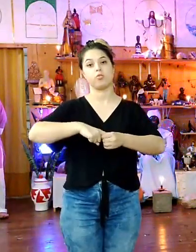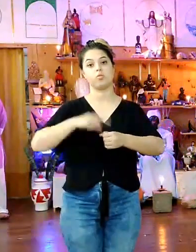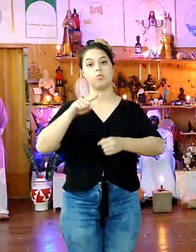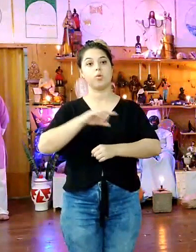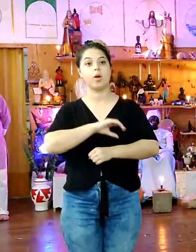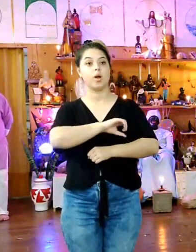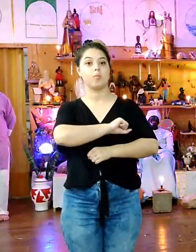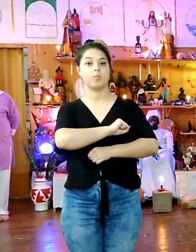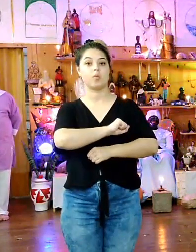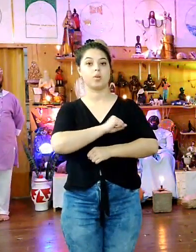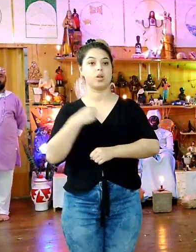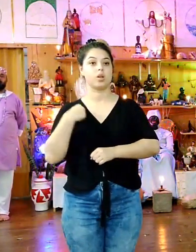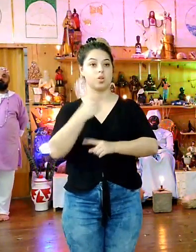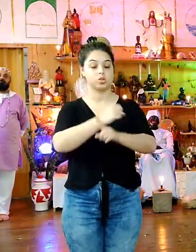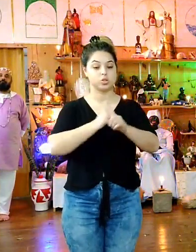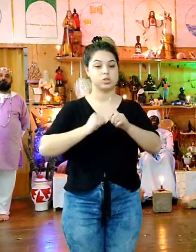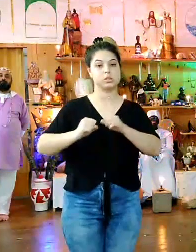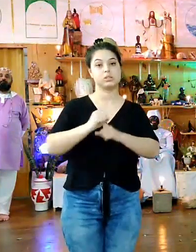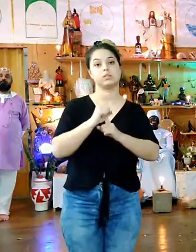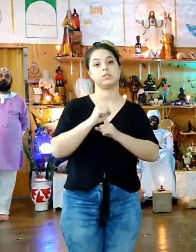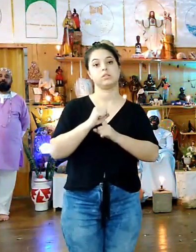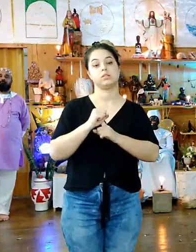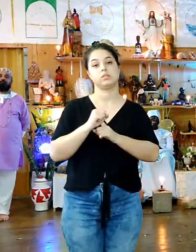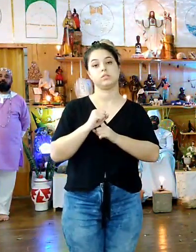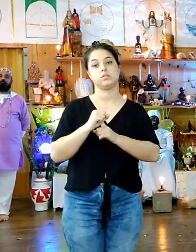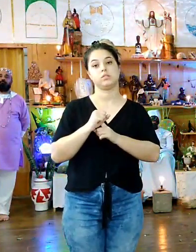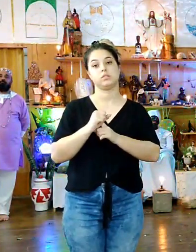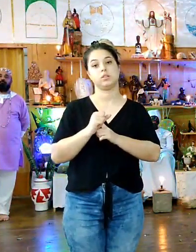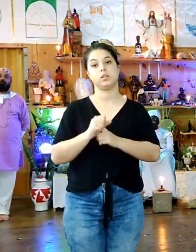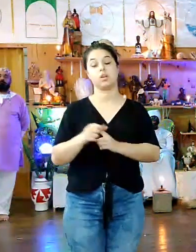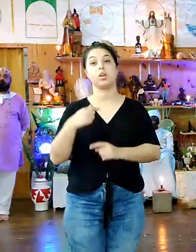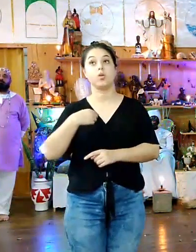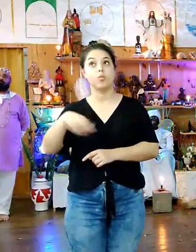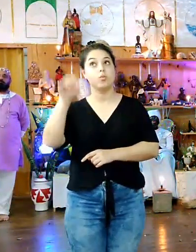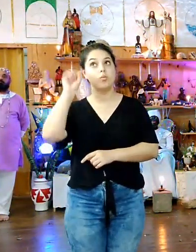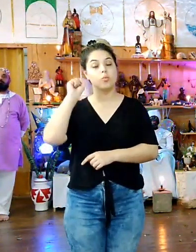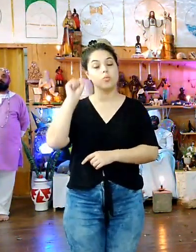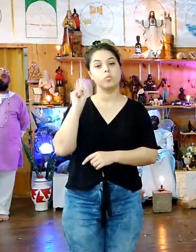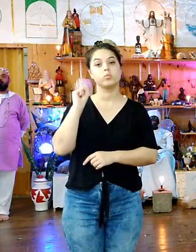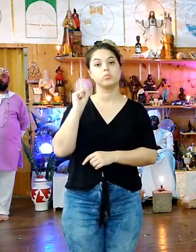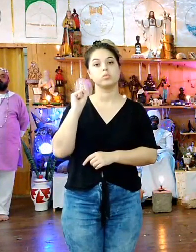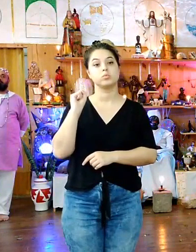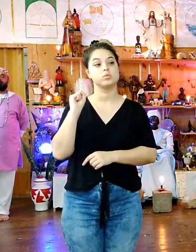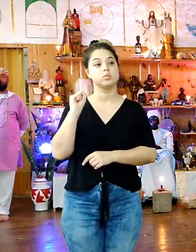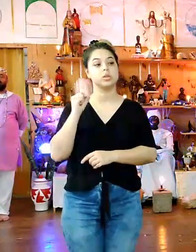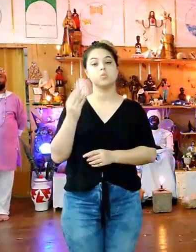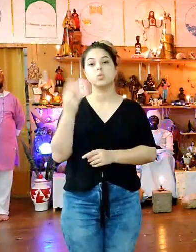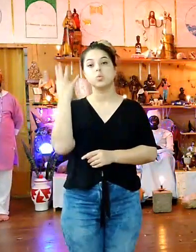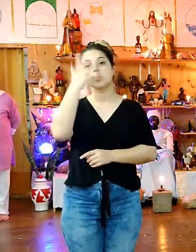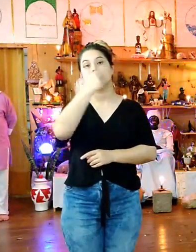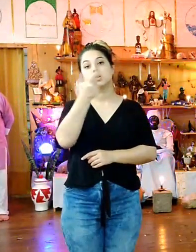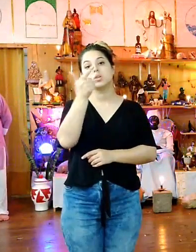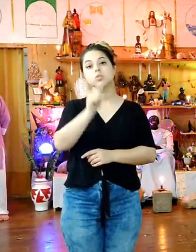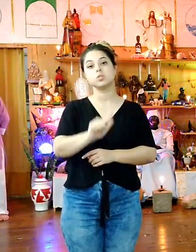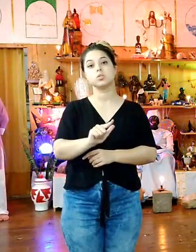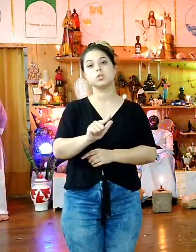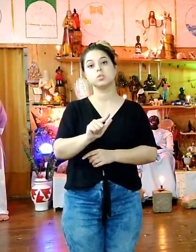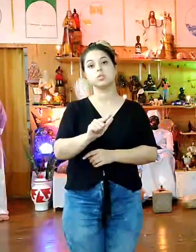o amor na nossa sociedade. Quando eu ouço tão belamente